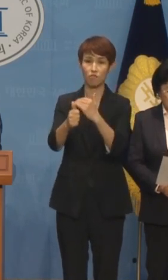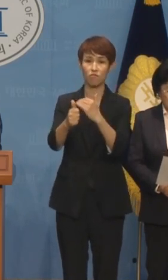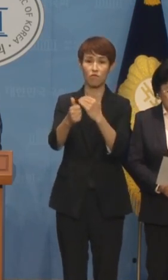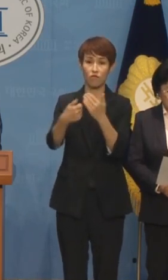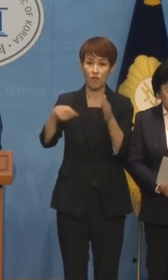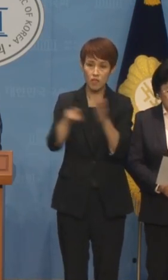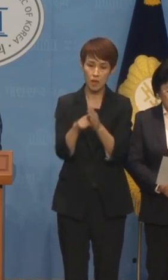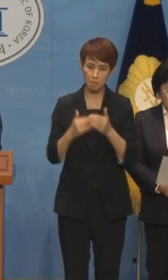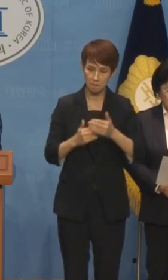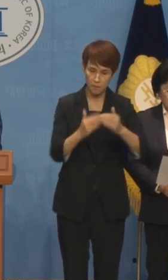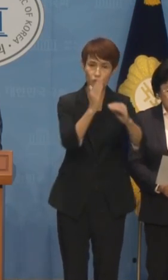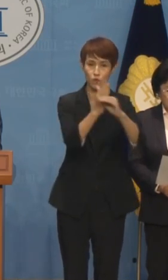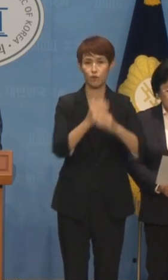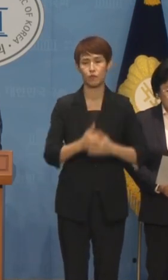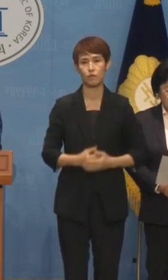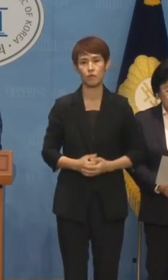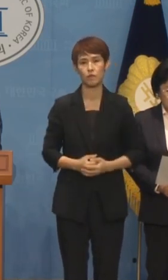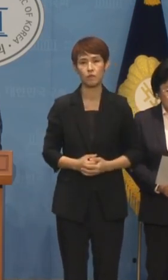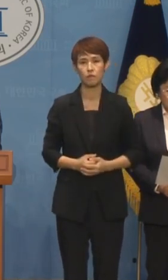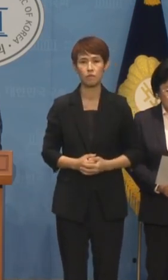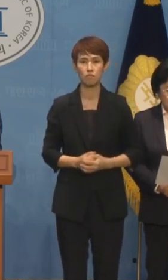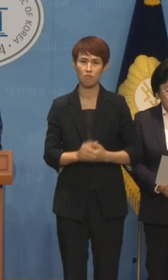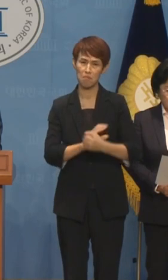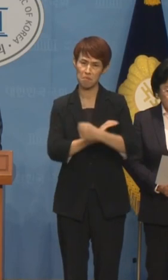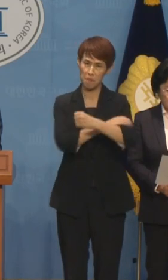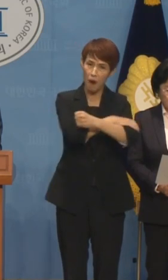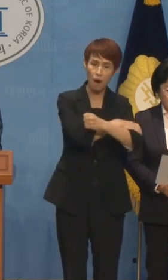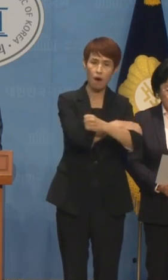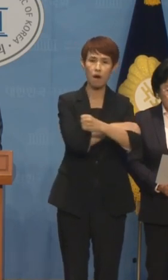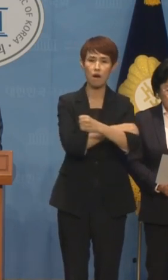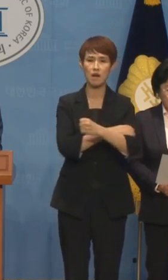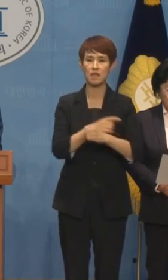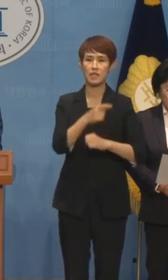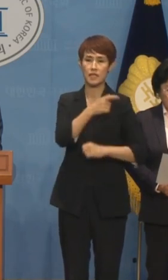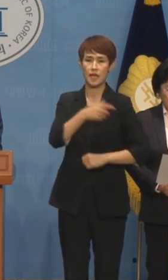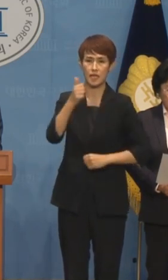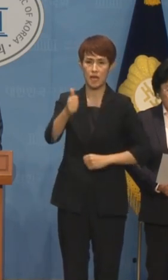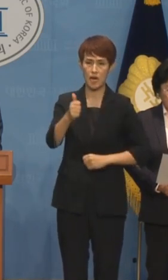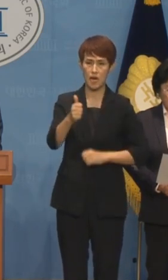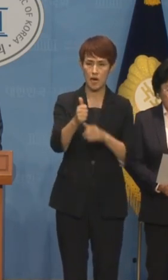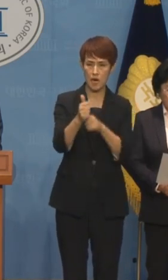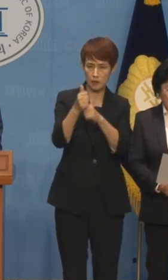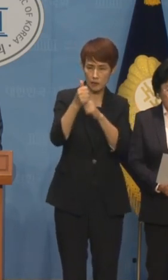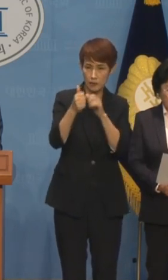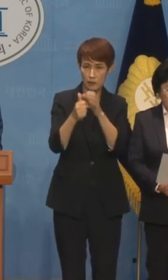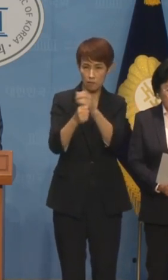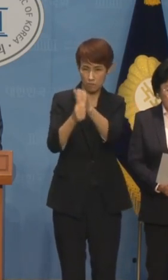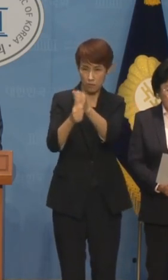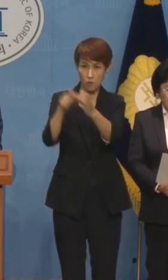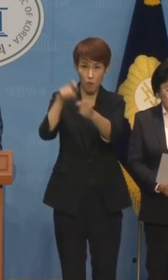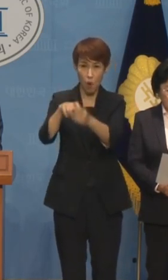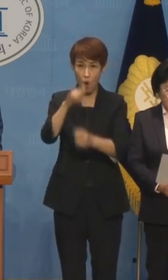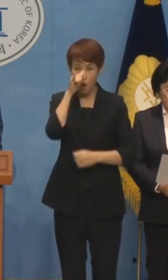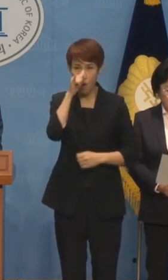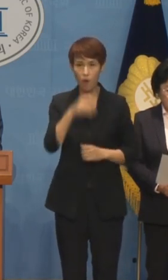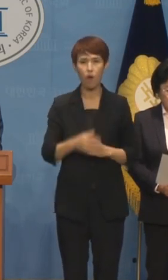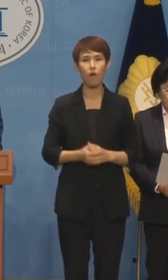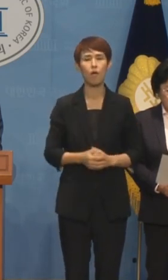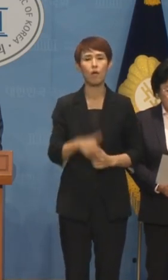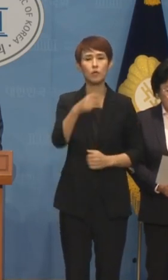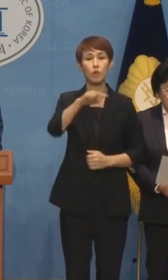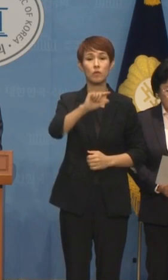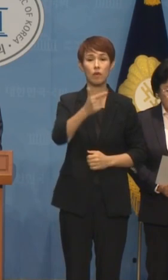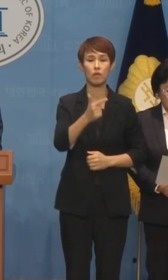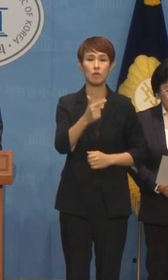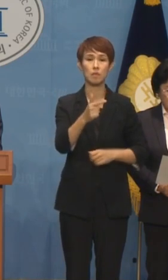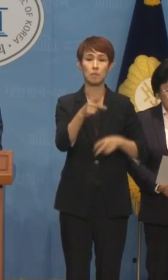바 있습니다. 권력기관을 동원한 이사장 흔들기와 궤를 같이 한 것인지 월간조선 편집장 출신